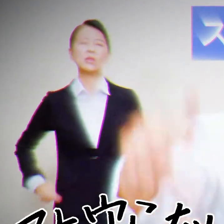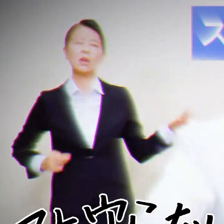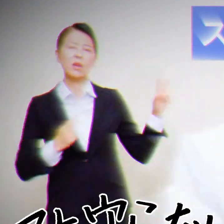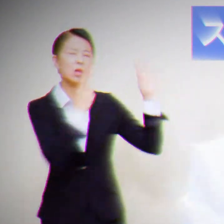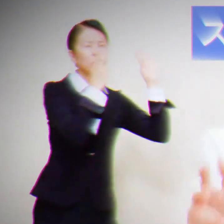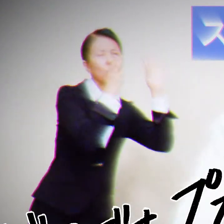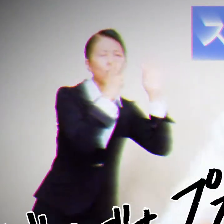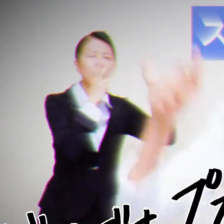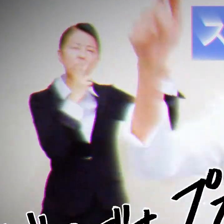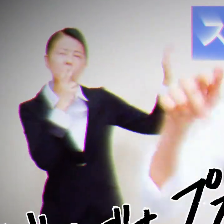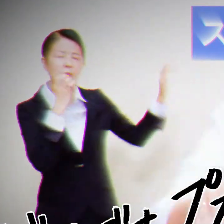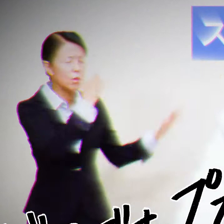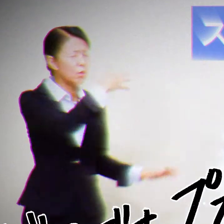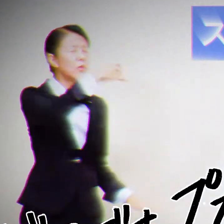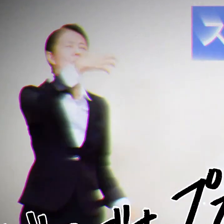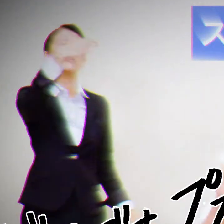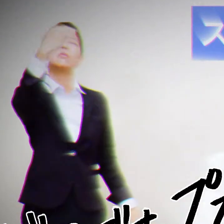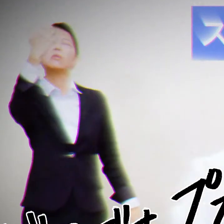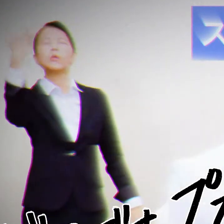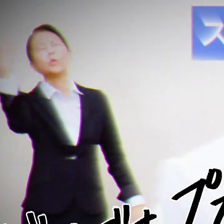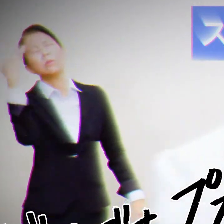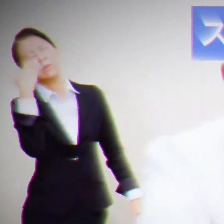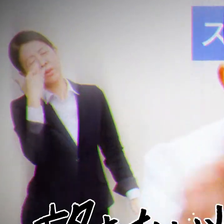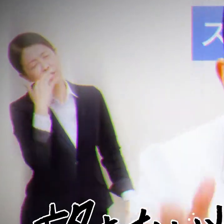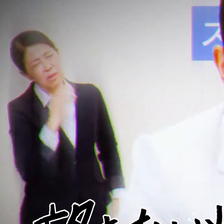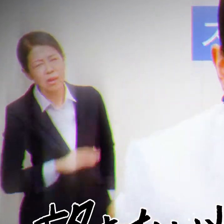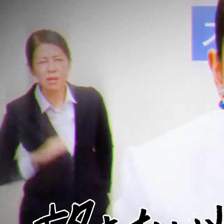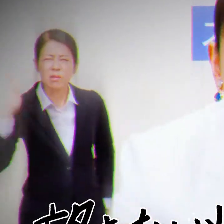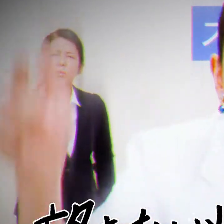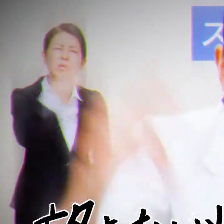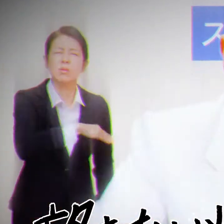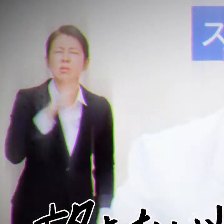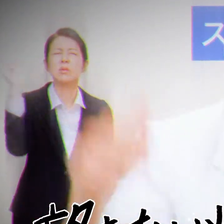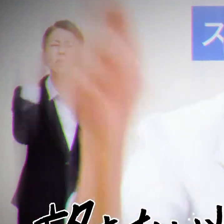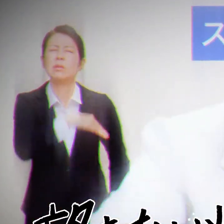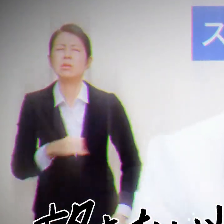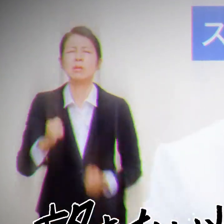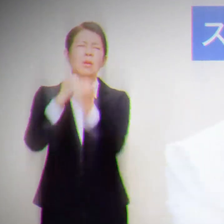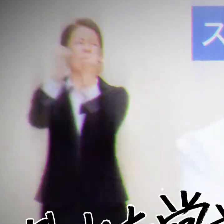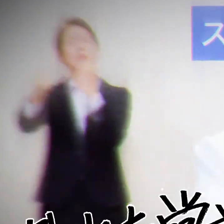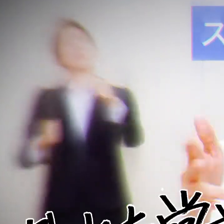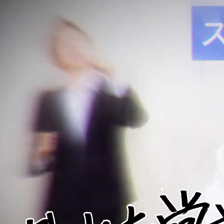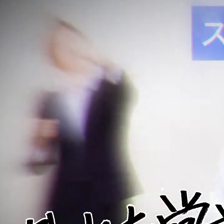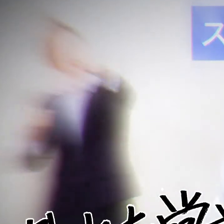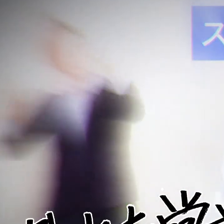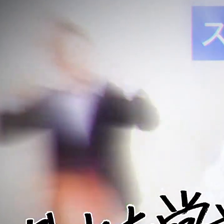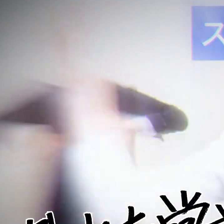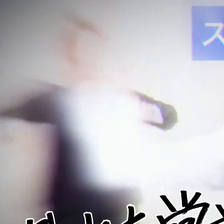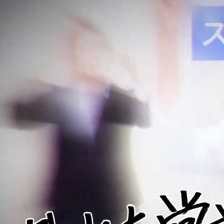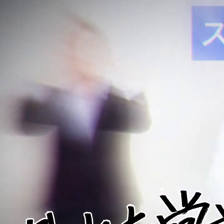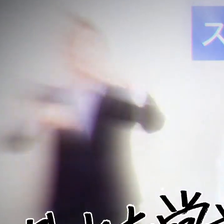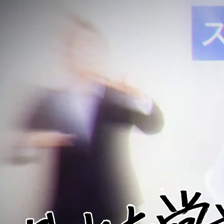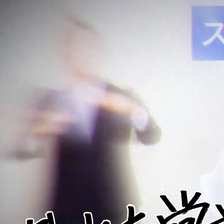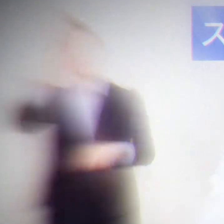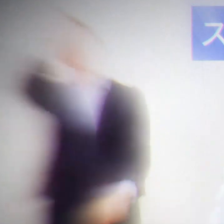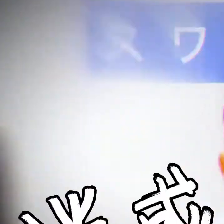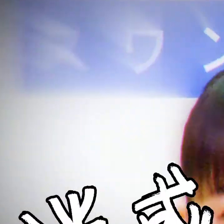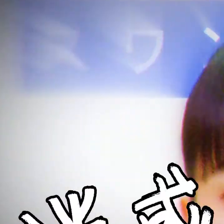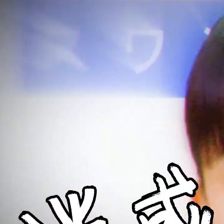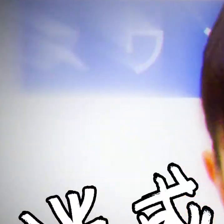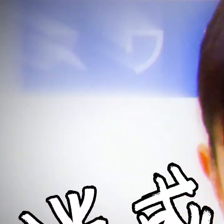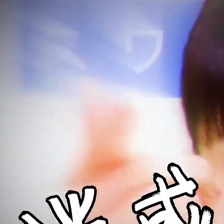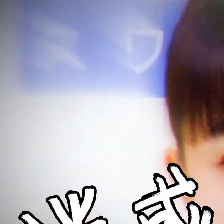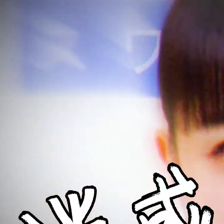良くないじゃん。どこでもぷかぷか吹きだまり、望まない煙好きじゃない、外れた常識振りかざし、